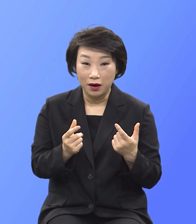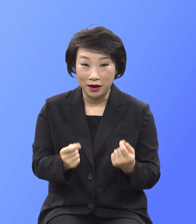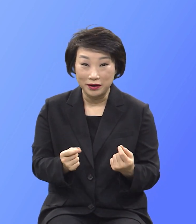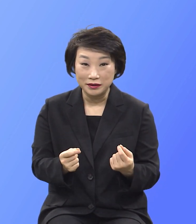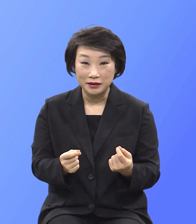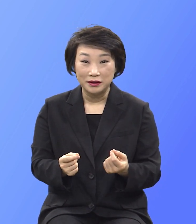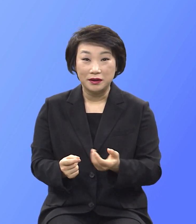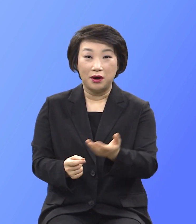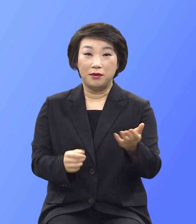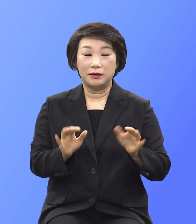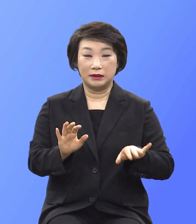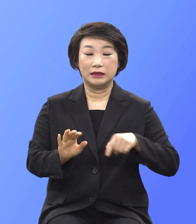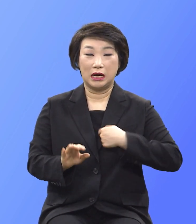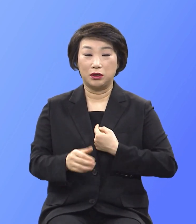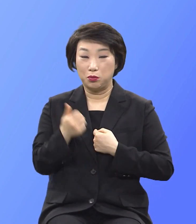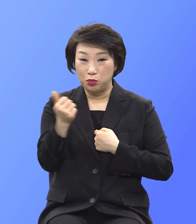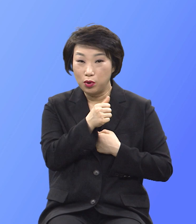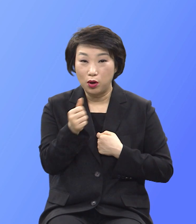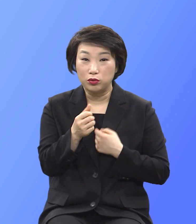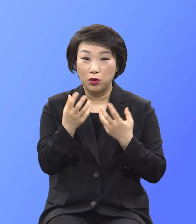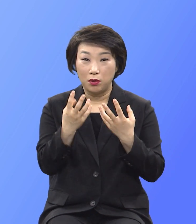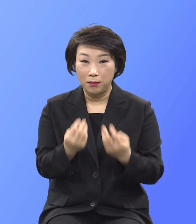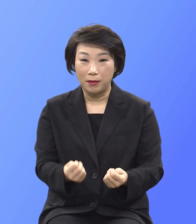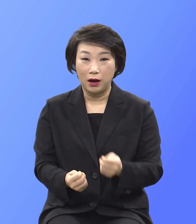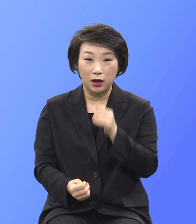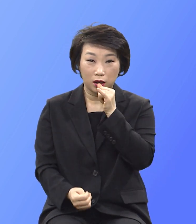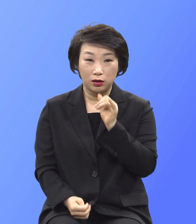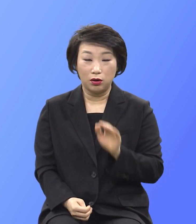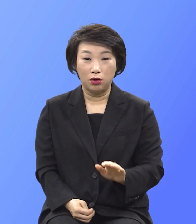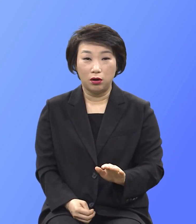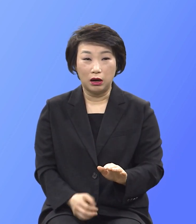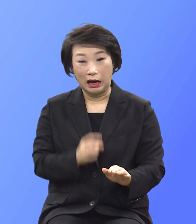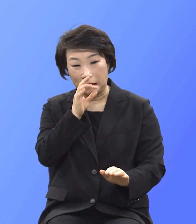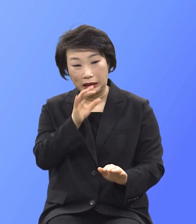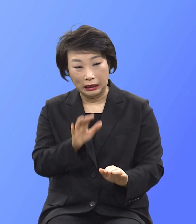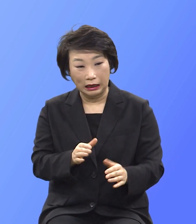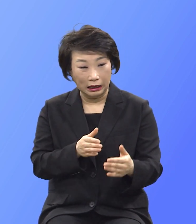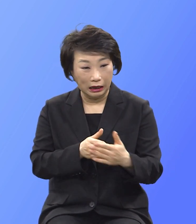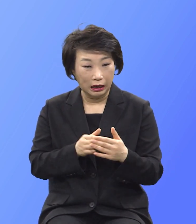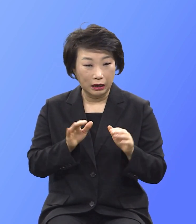가면서 자기 변호에 바쁘다가 안 되면